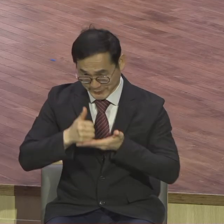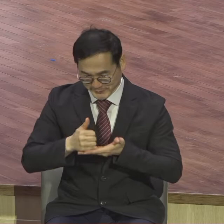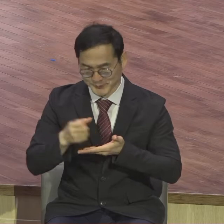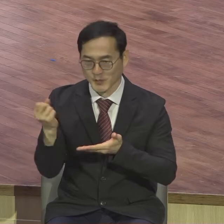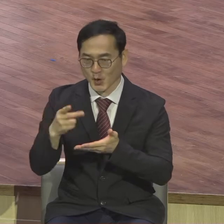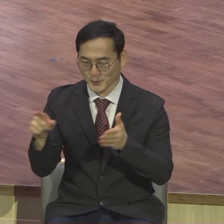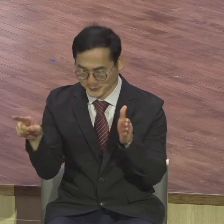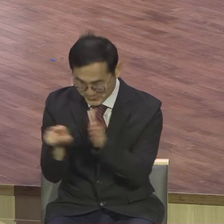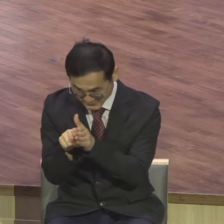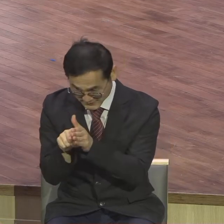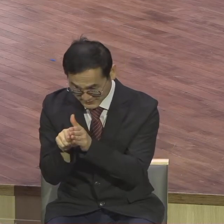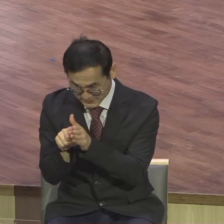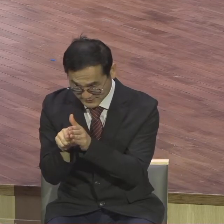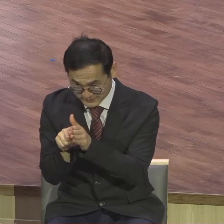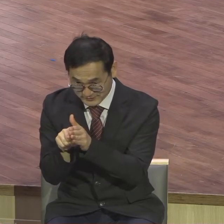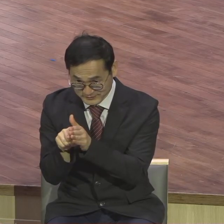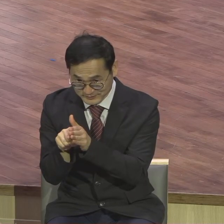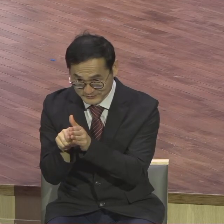믿는 순간에